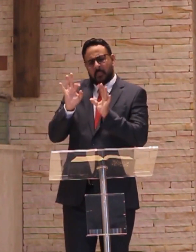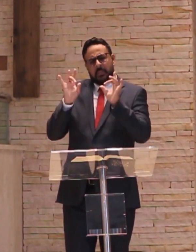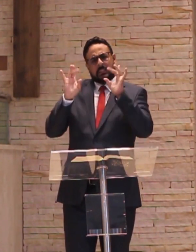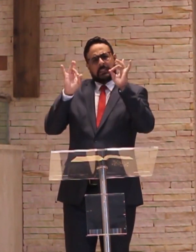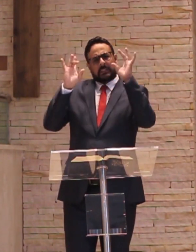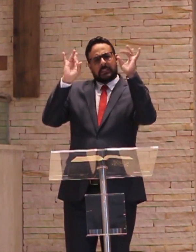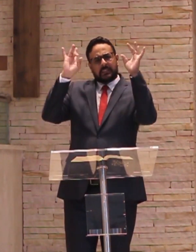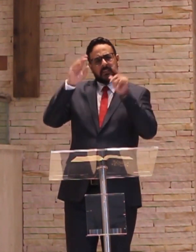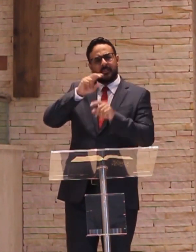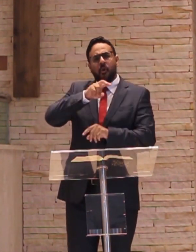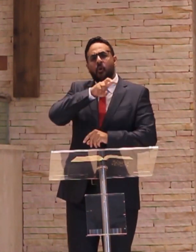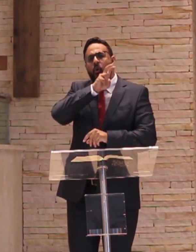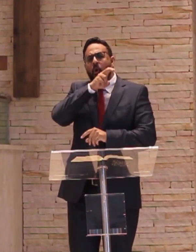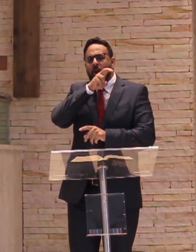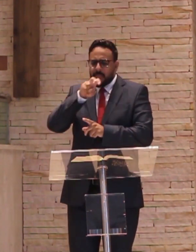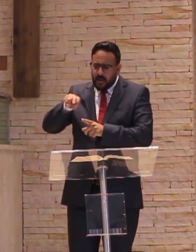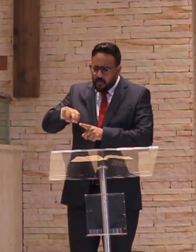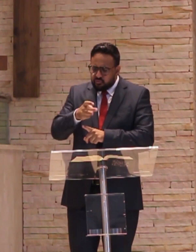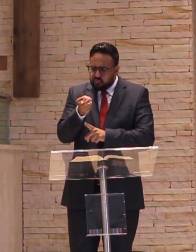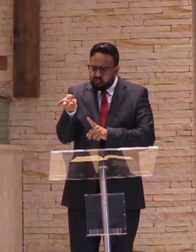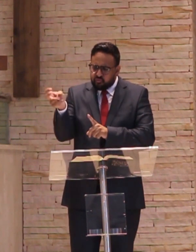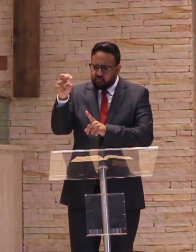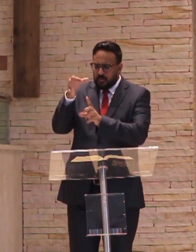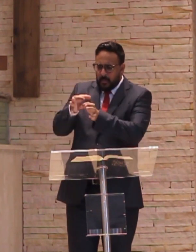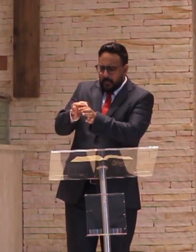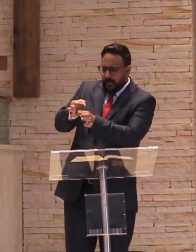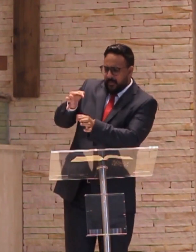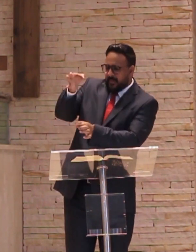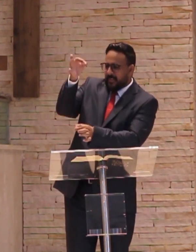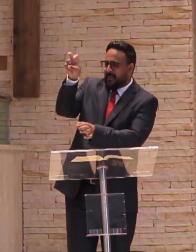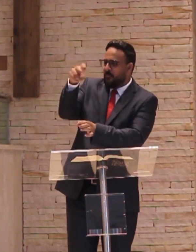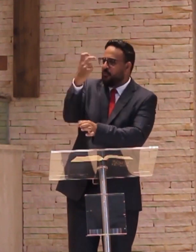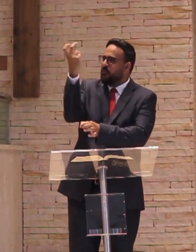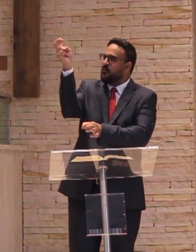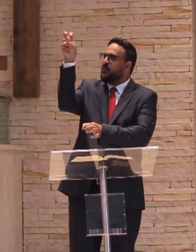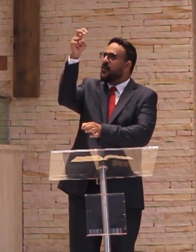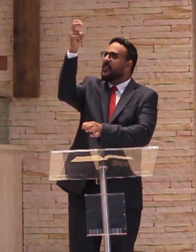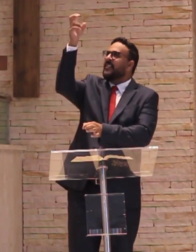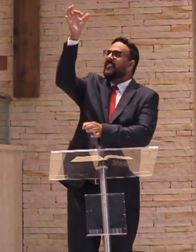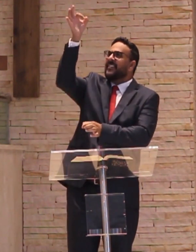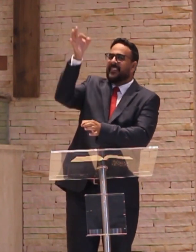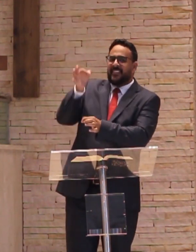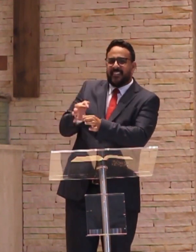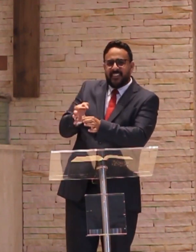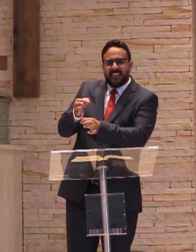E, do modo que Moisés levantou a serpente no deserto,